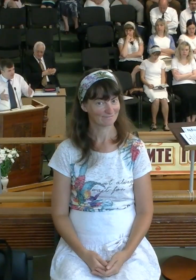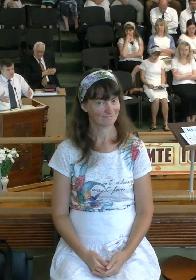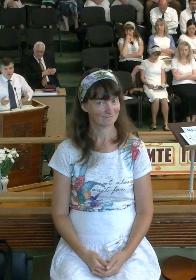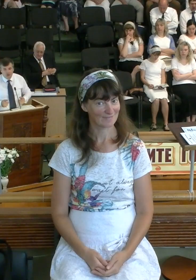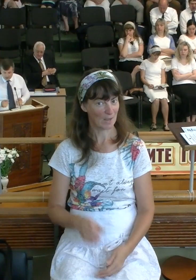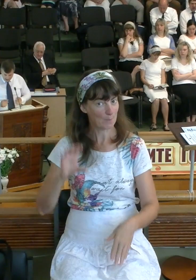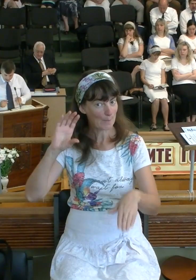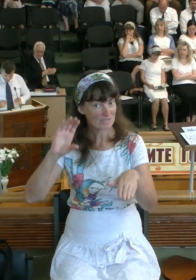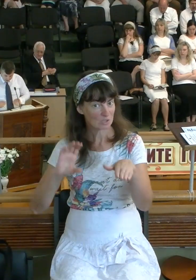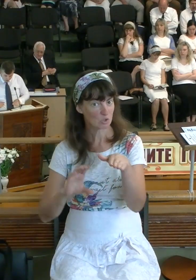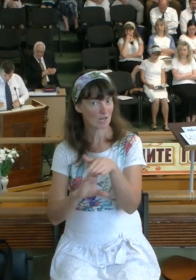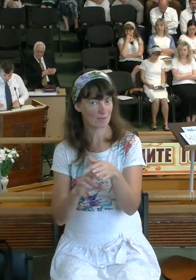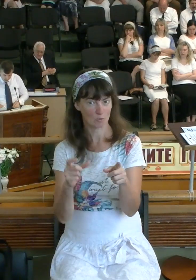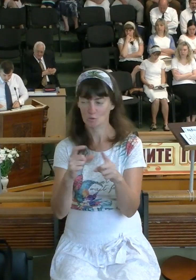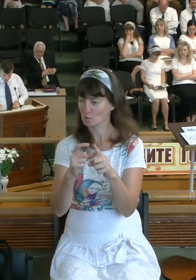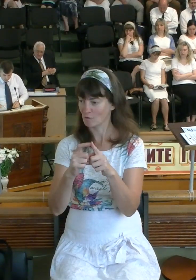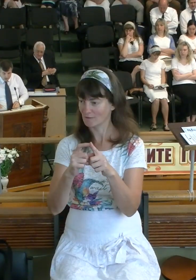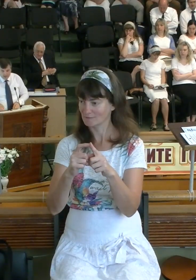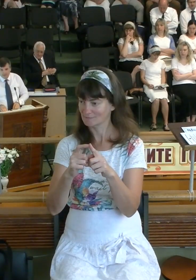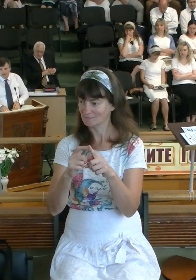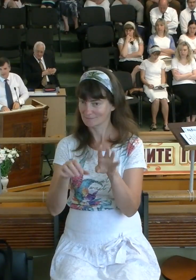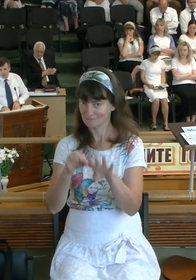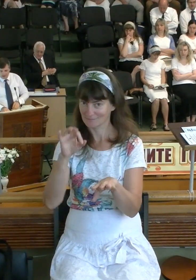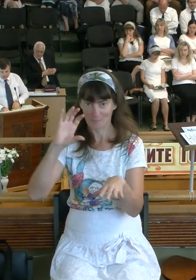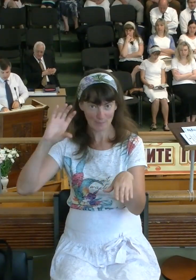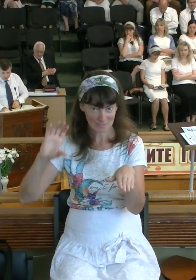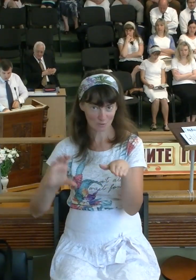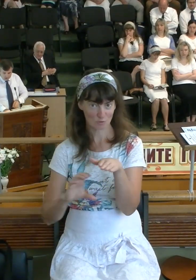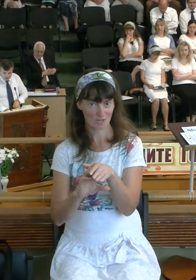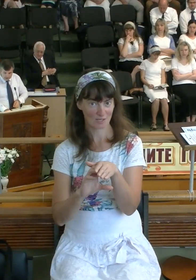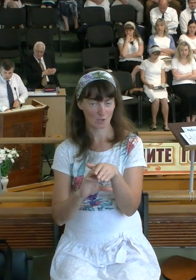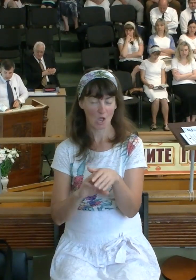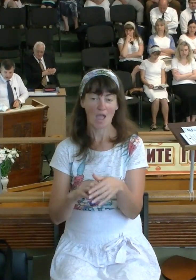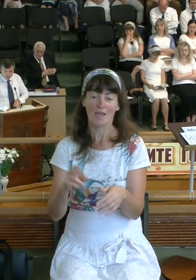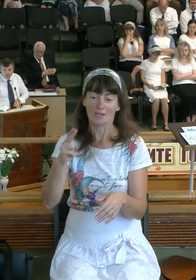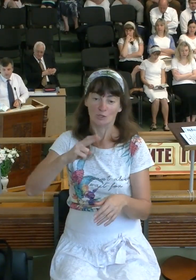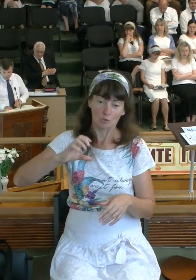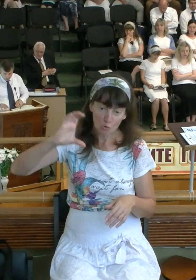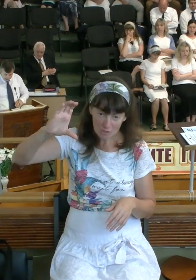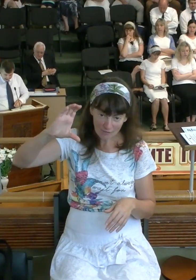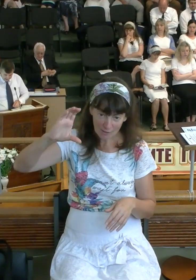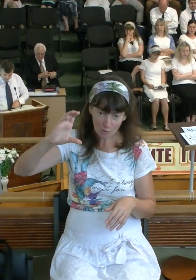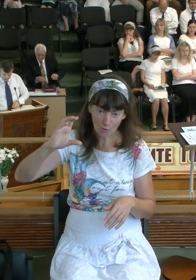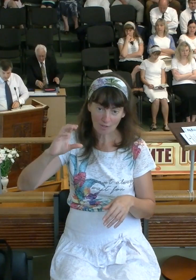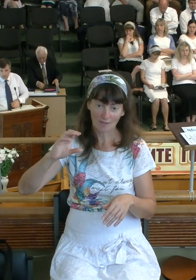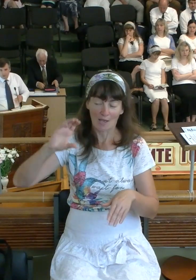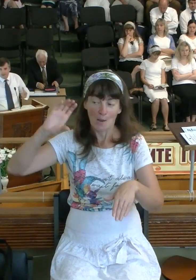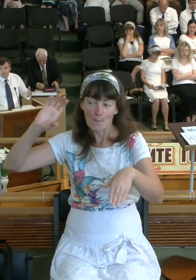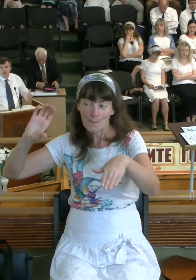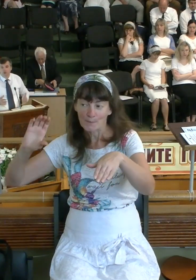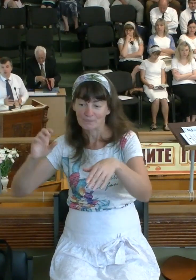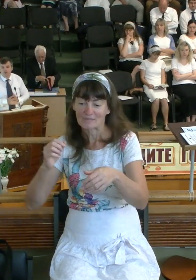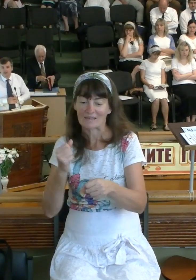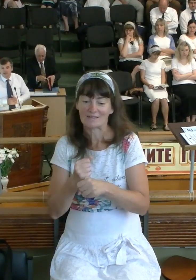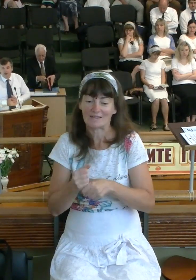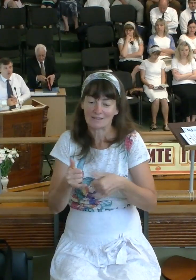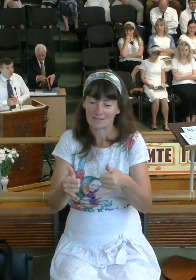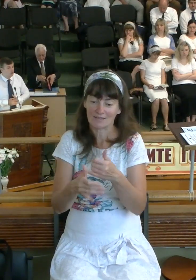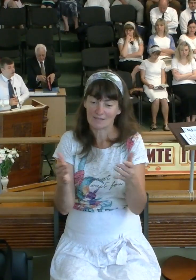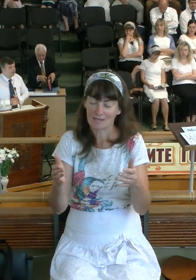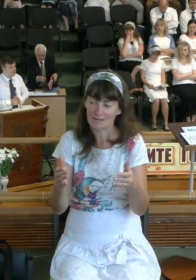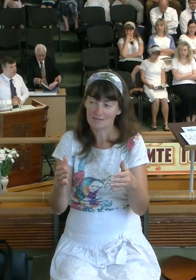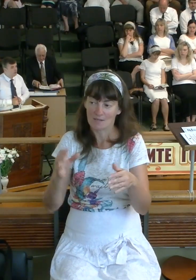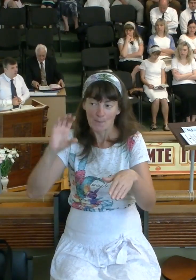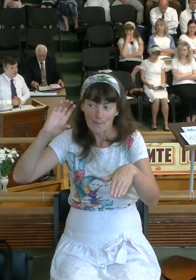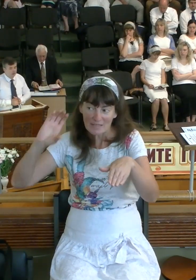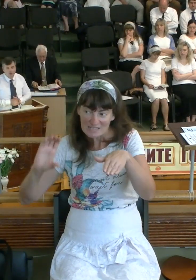нас с вами подчиняет Иисусу Христу. Братья и сестры, пусть, может быть, вот эти вот вопросы, подумайте о том, что у вас живет